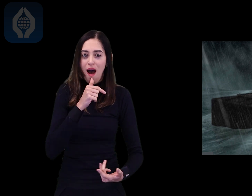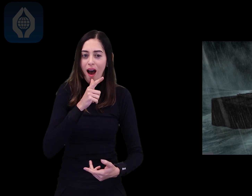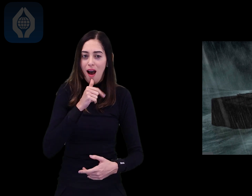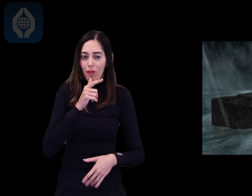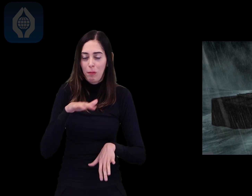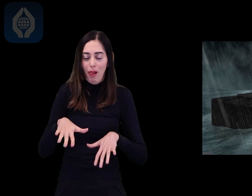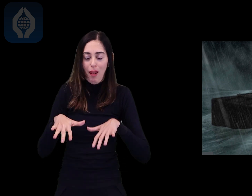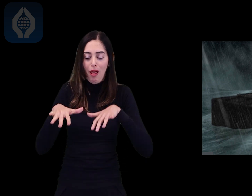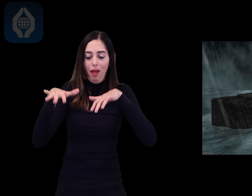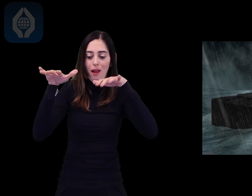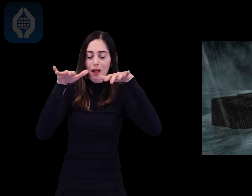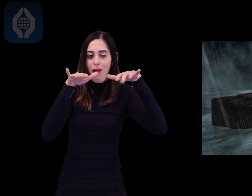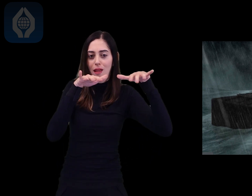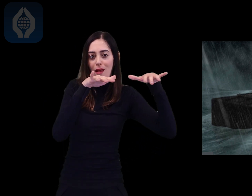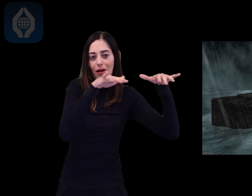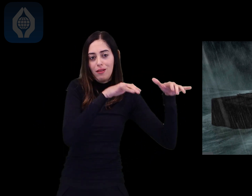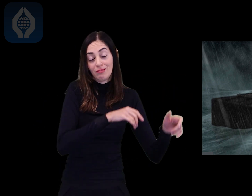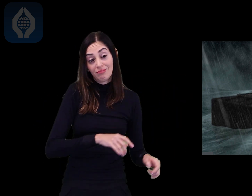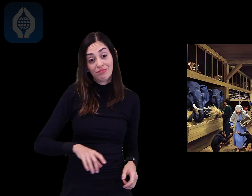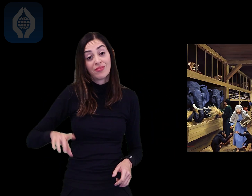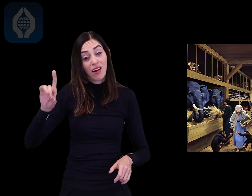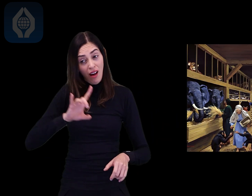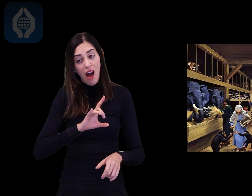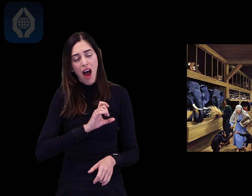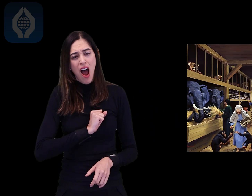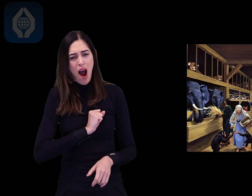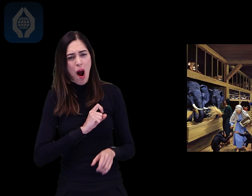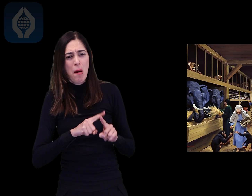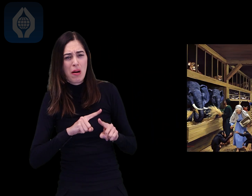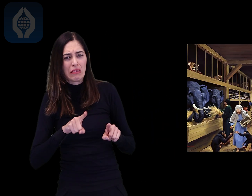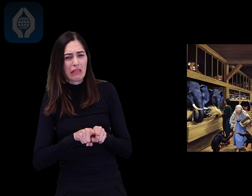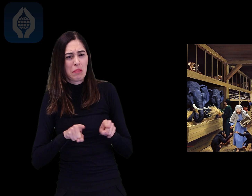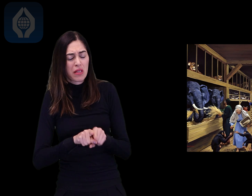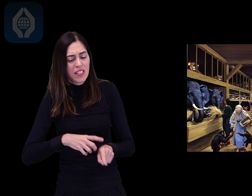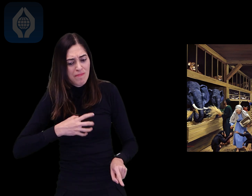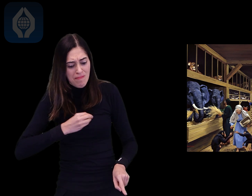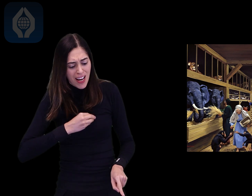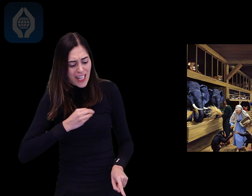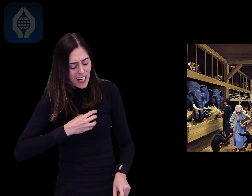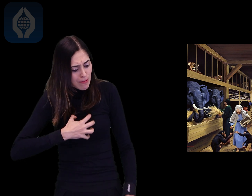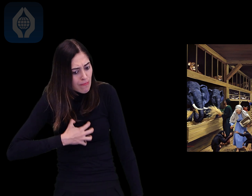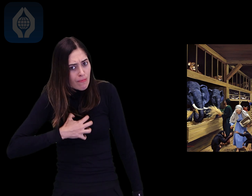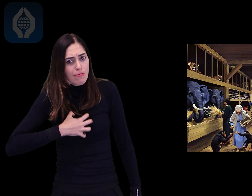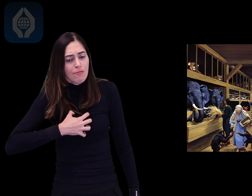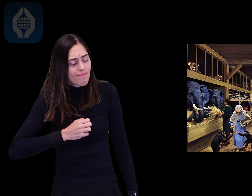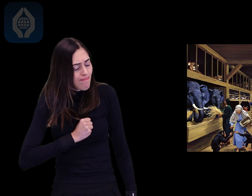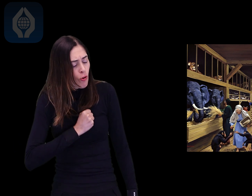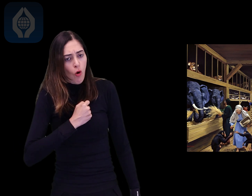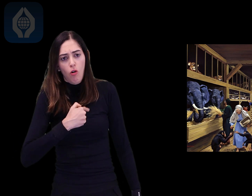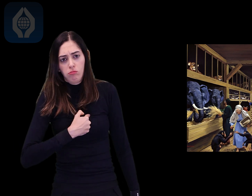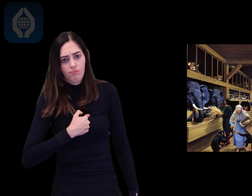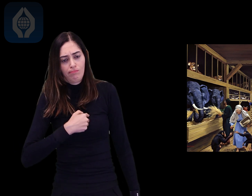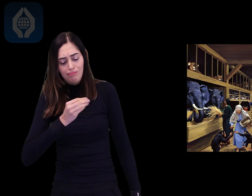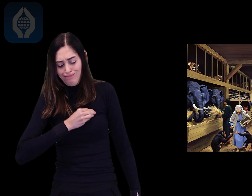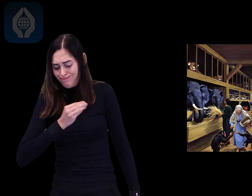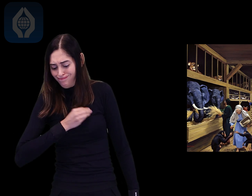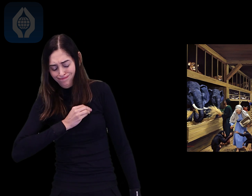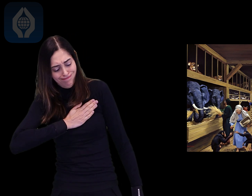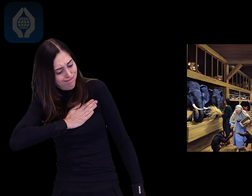Deus de ira contra o pecado. Mas Noé e sua família creram em Deus e foram salvas do dilúvio porque estavam dentro